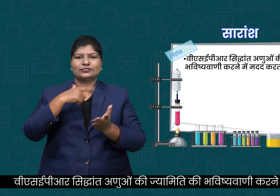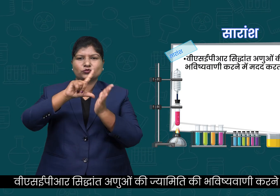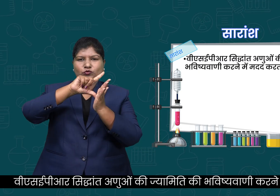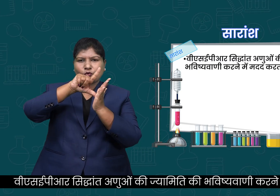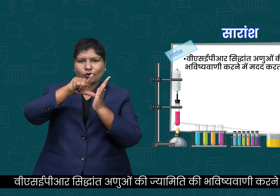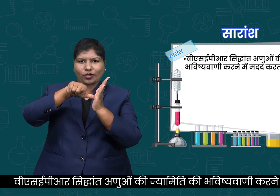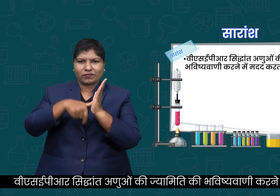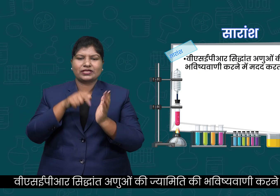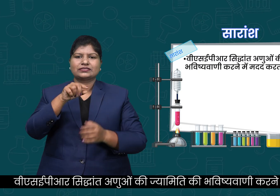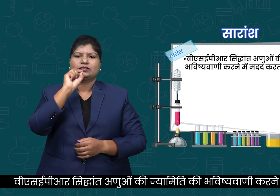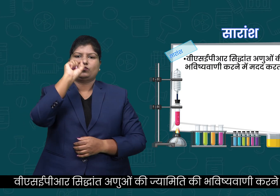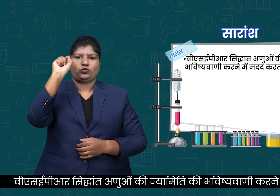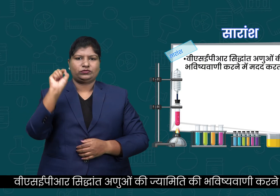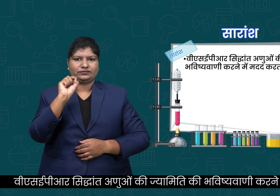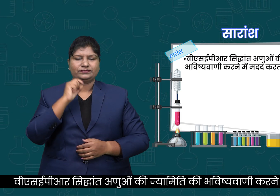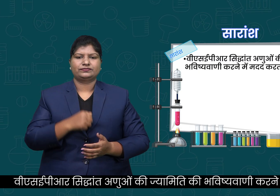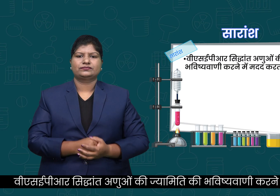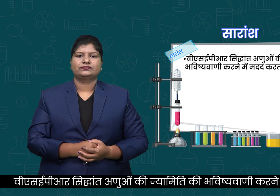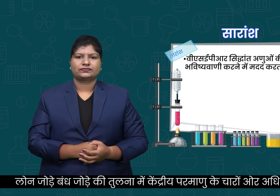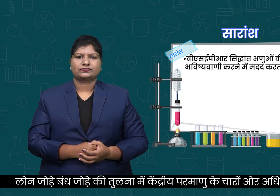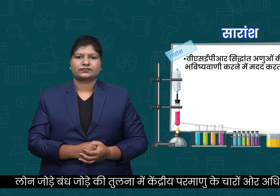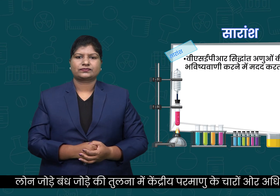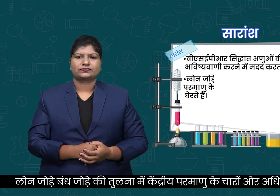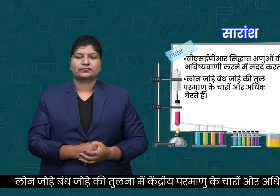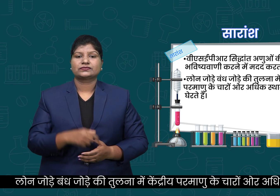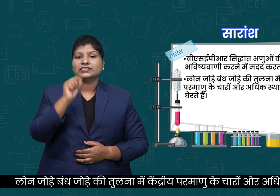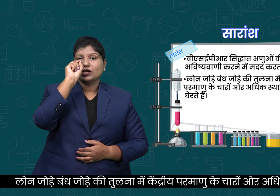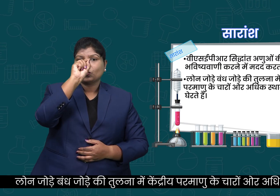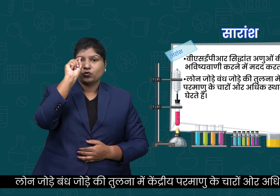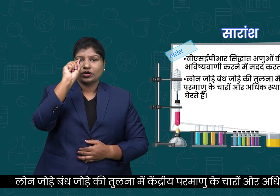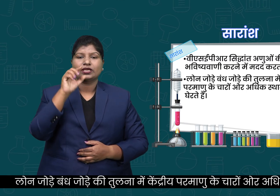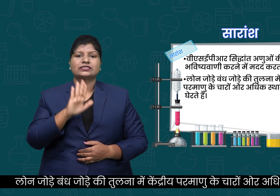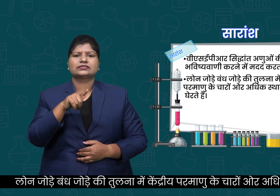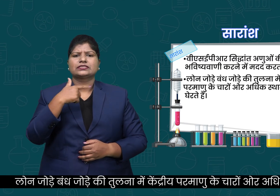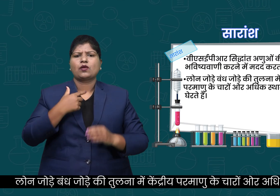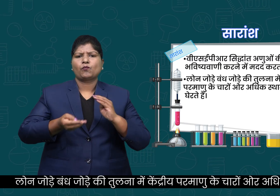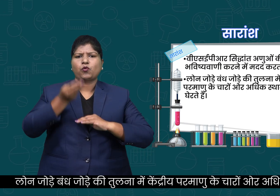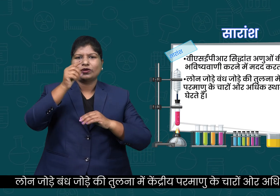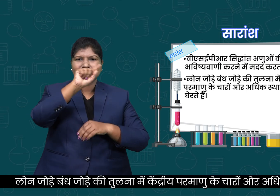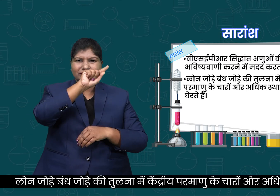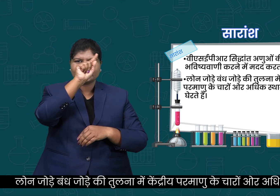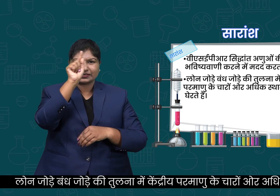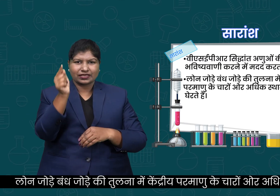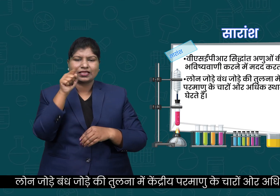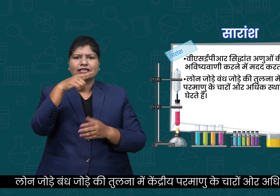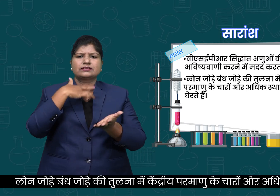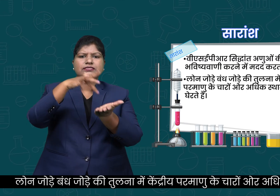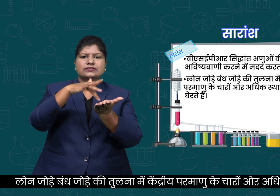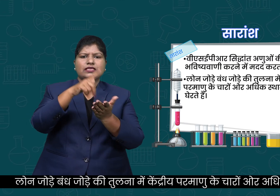भविष्यवाणी करने में मदद करता है। लोन जोड़ बंध जोड़े की तुलना में केंद्रीय परमाणु के